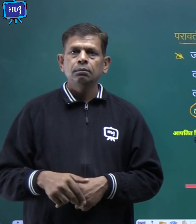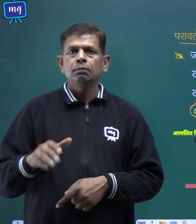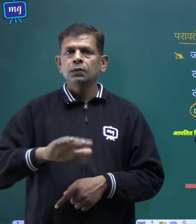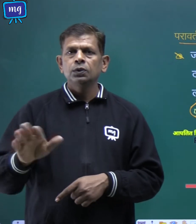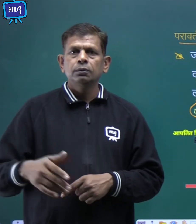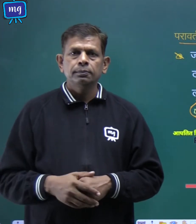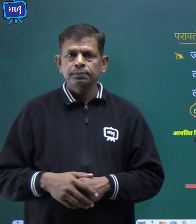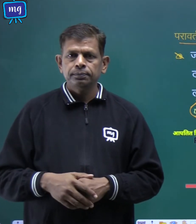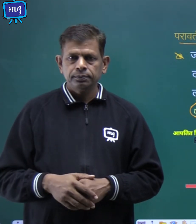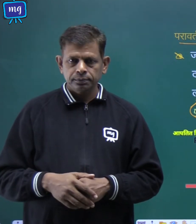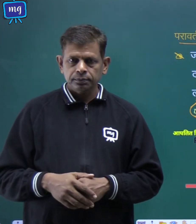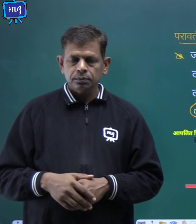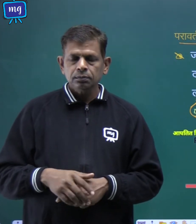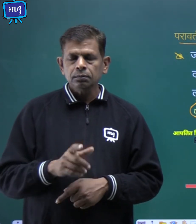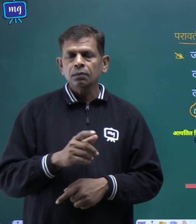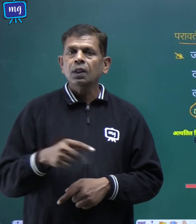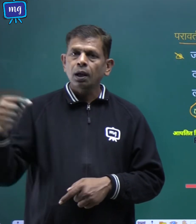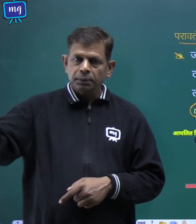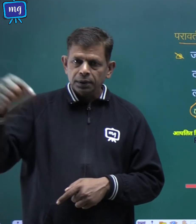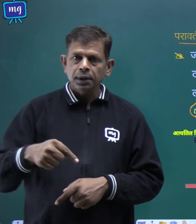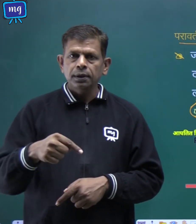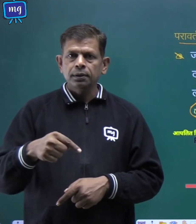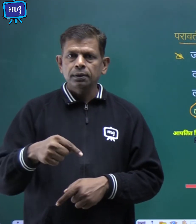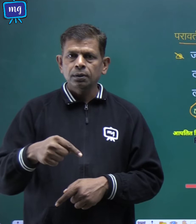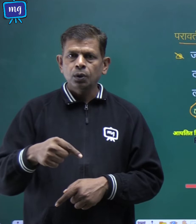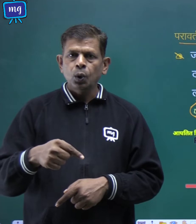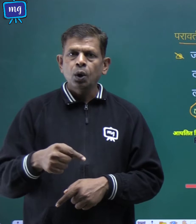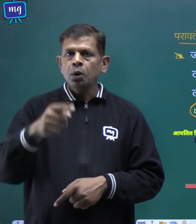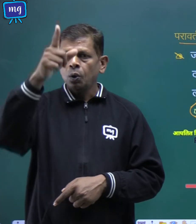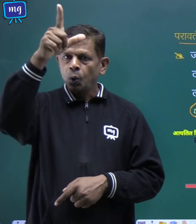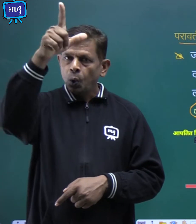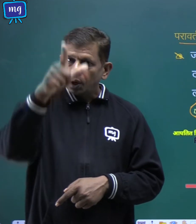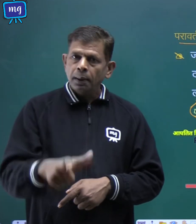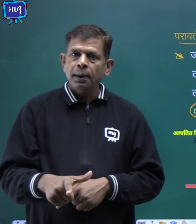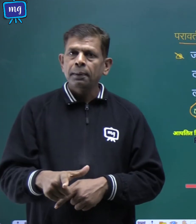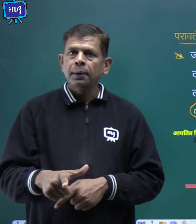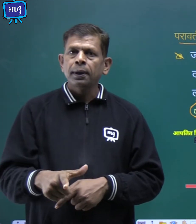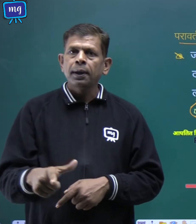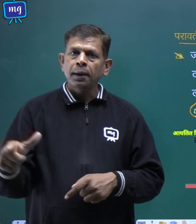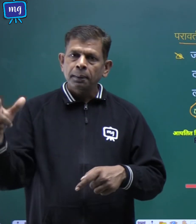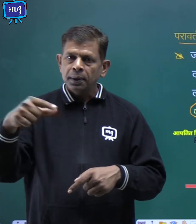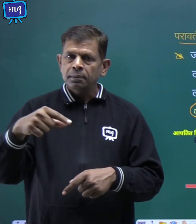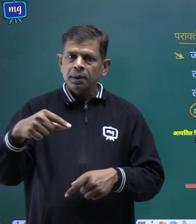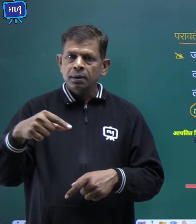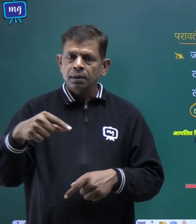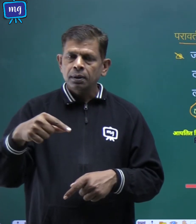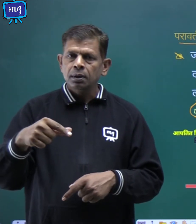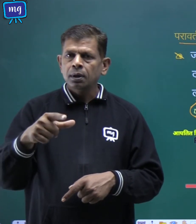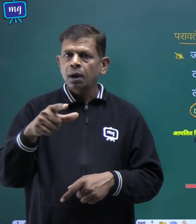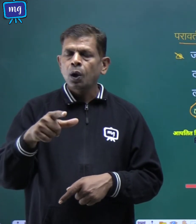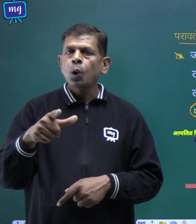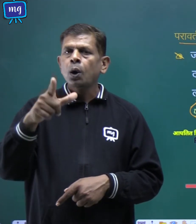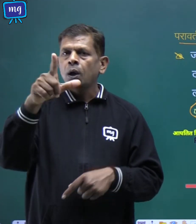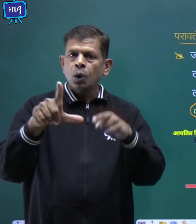बच्चों, आपतित किरण और अभिलंब के बीच में बनने